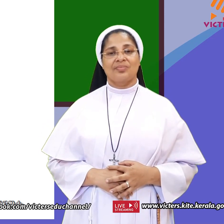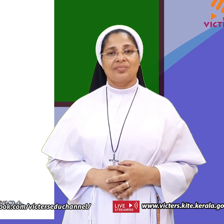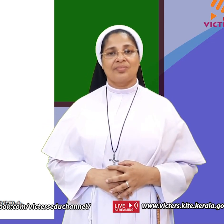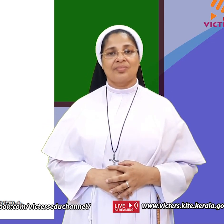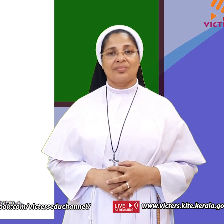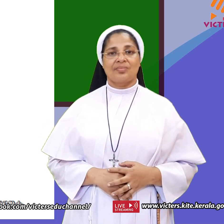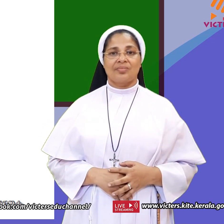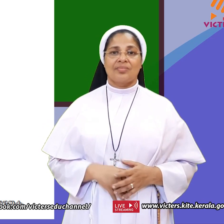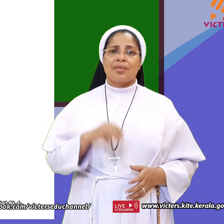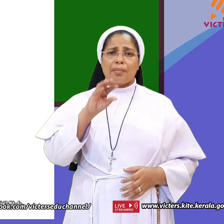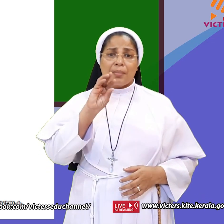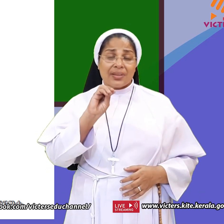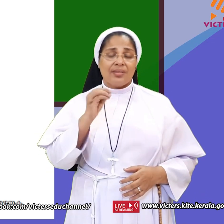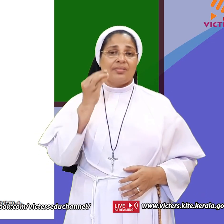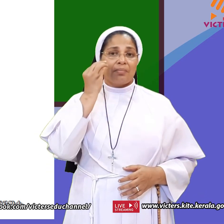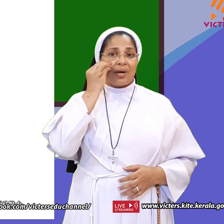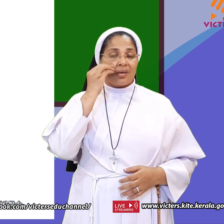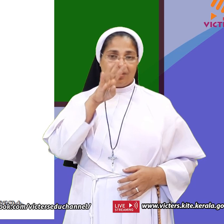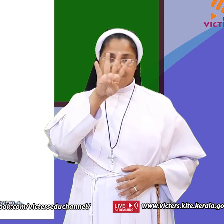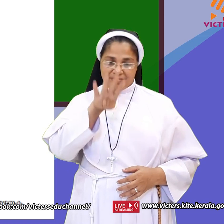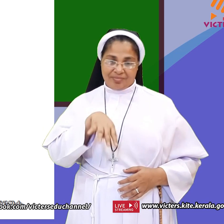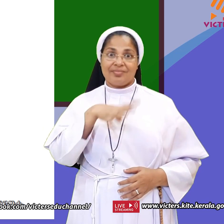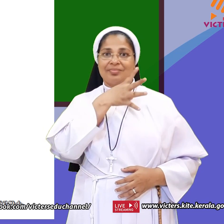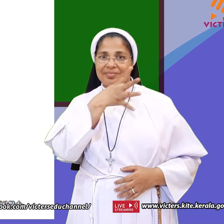പത്ത് മാർക്കിൻ്റെ പട്ടിക.